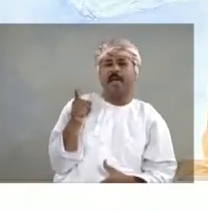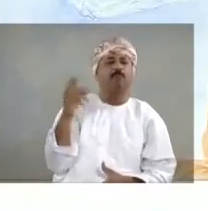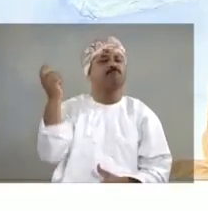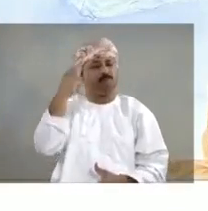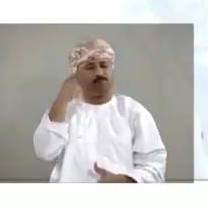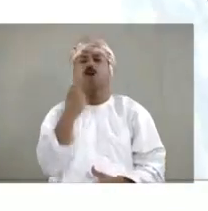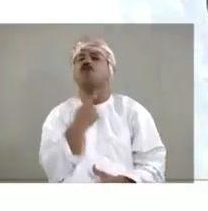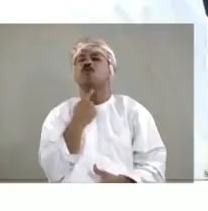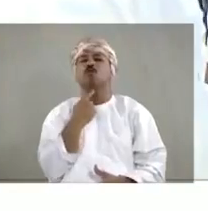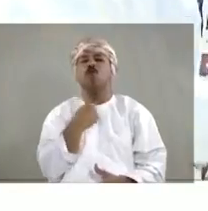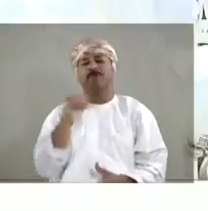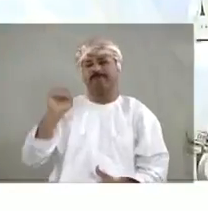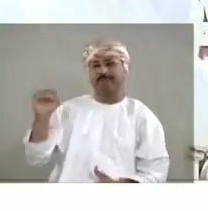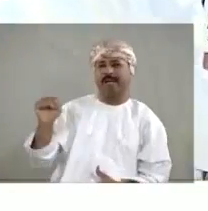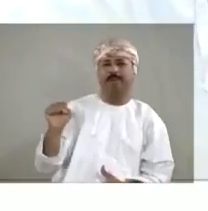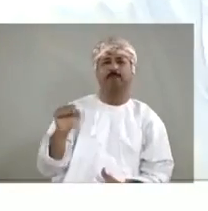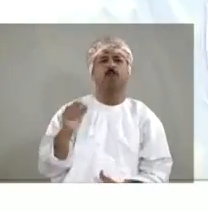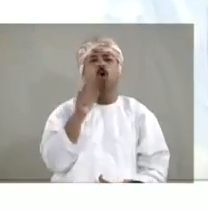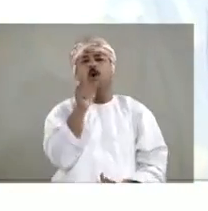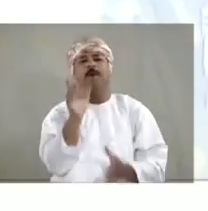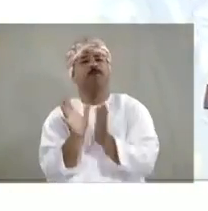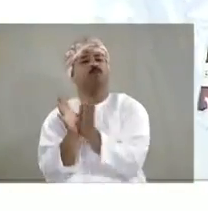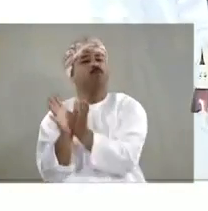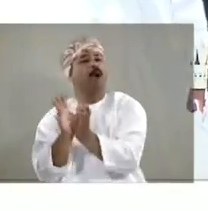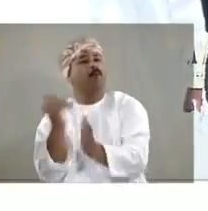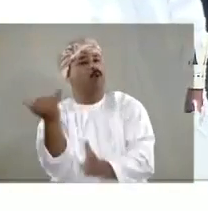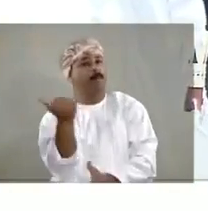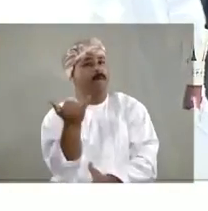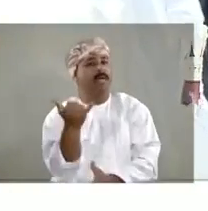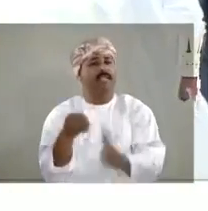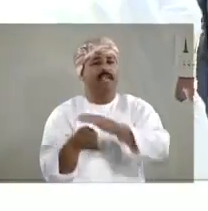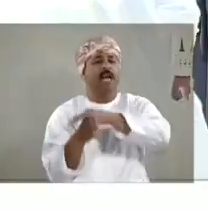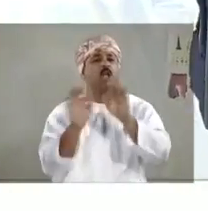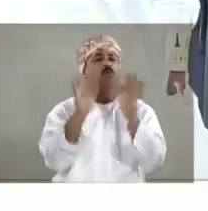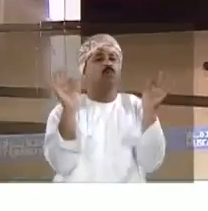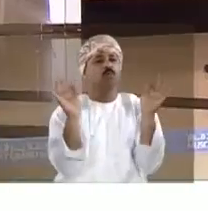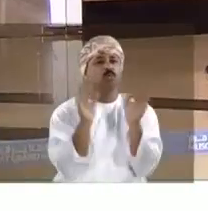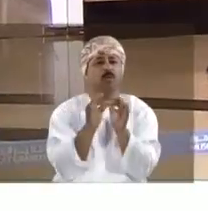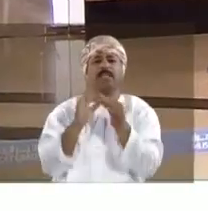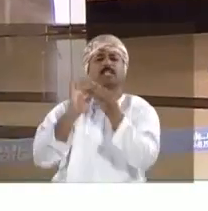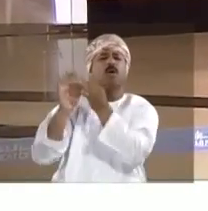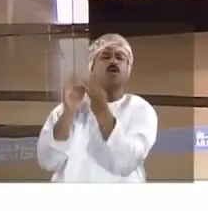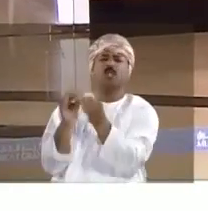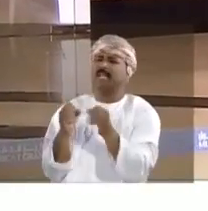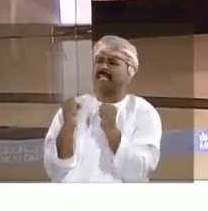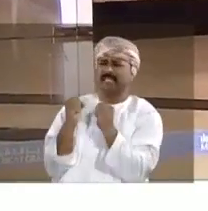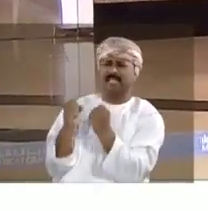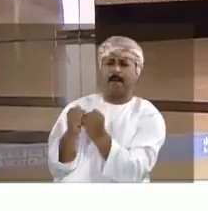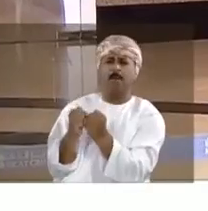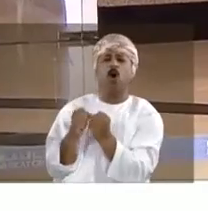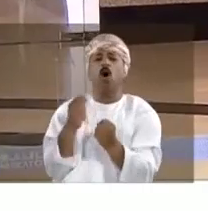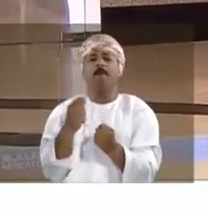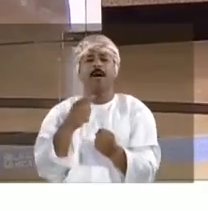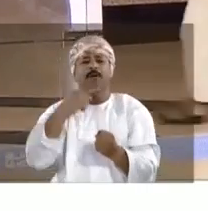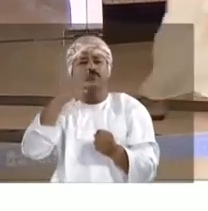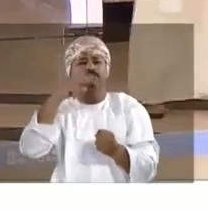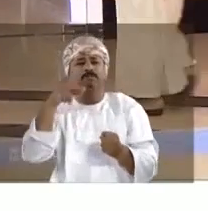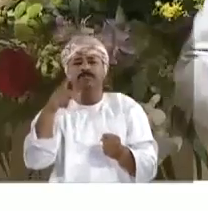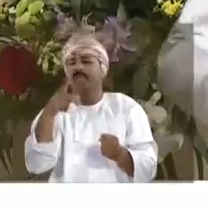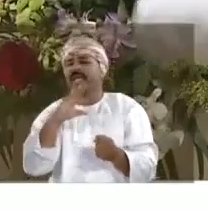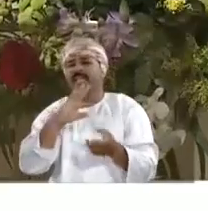هوايتي الشخصية. فئة مهمة في المجتمع أعيتهم وسيلة التواصل، فتحدثوا